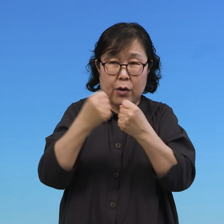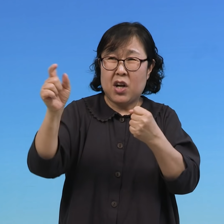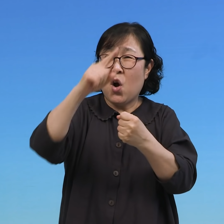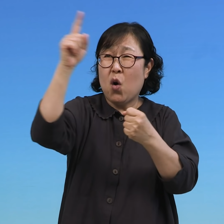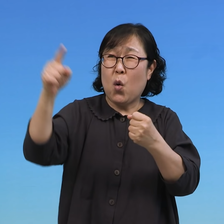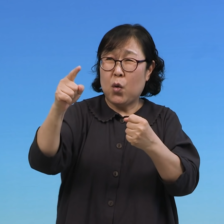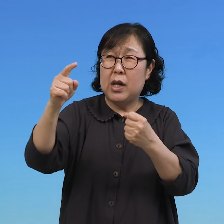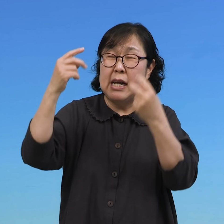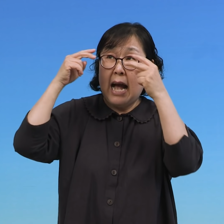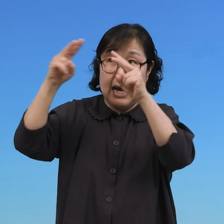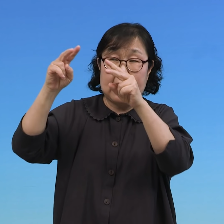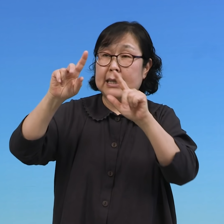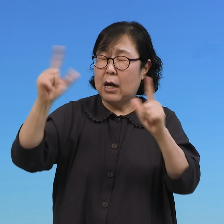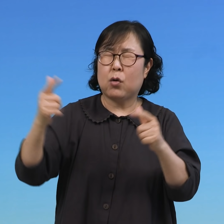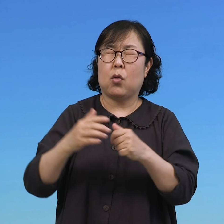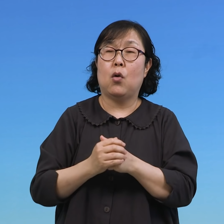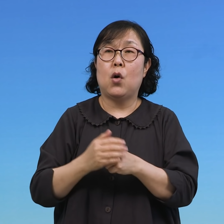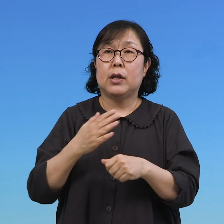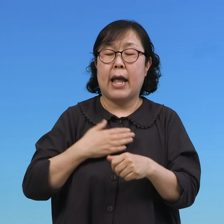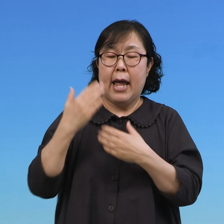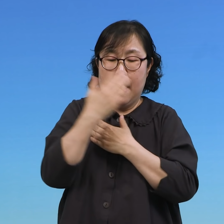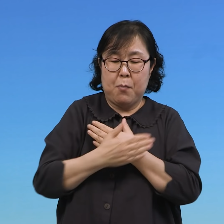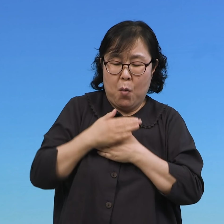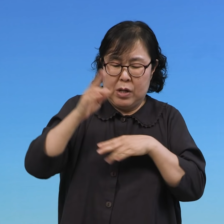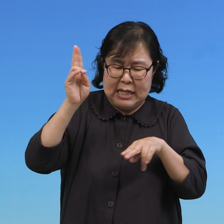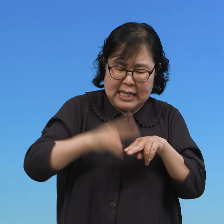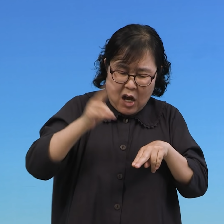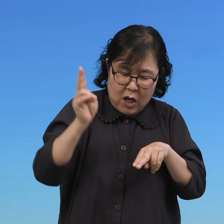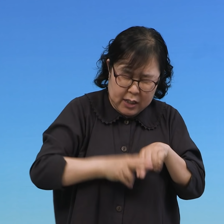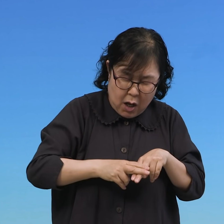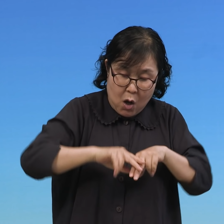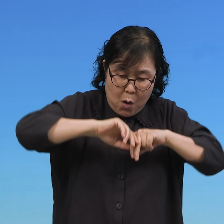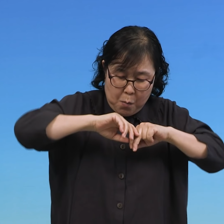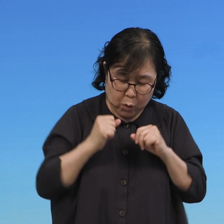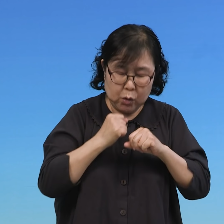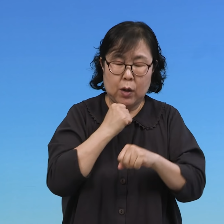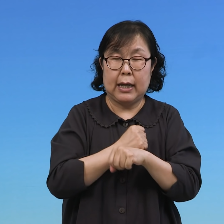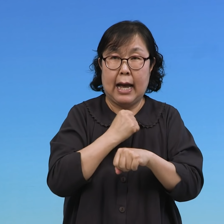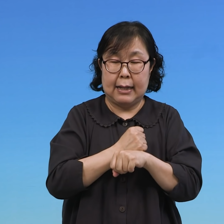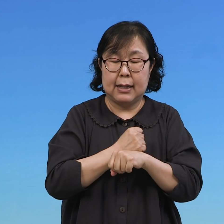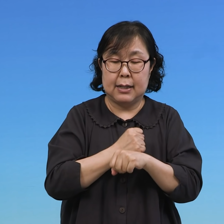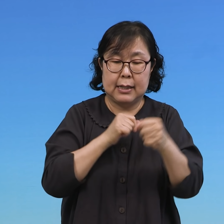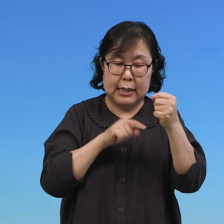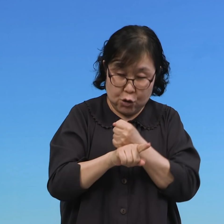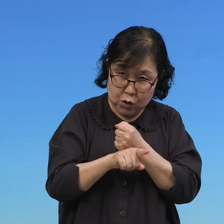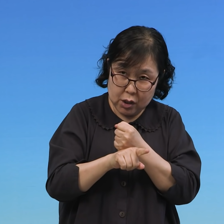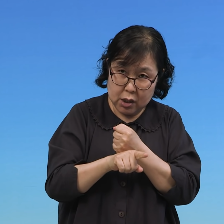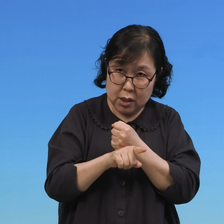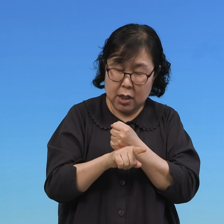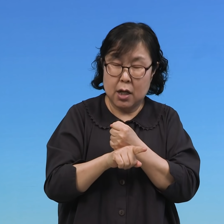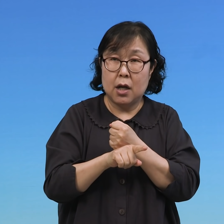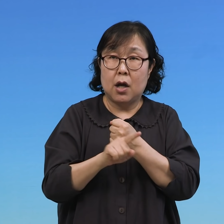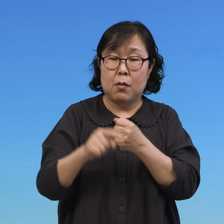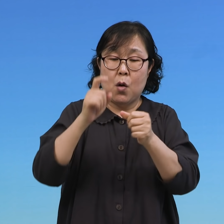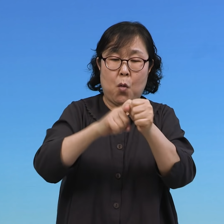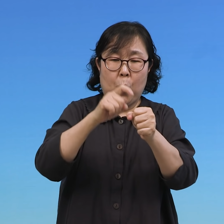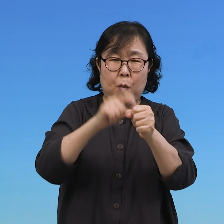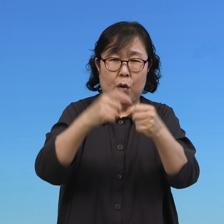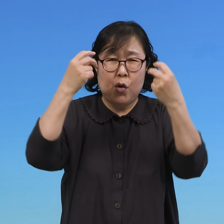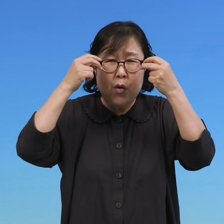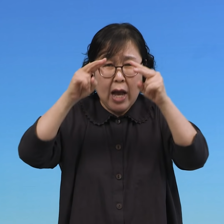싸우기를 허공을 치는 것 같이 아니하며 그 다음 보세요 내가 내 몸을 쳐 복종하게 하면 이게 여러분